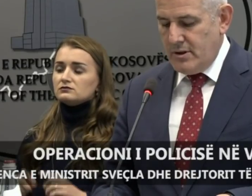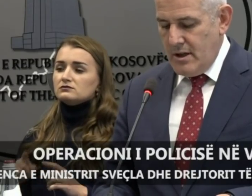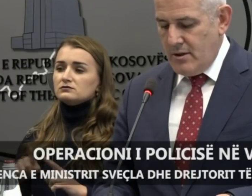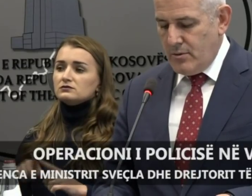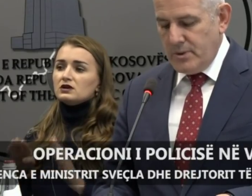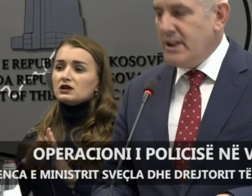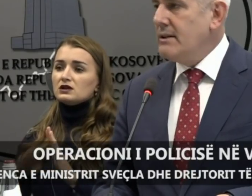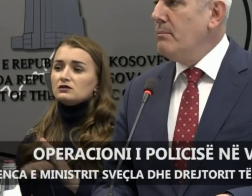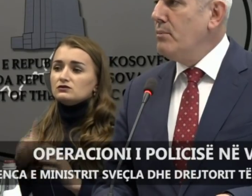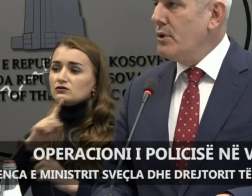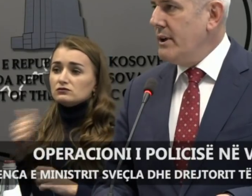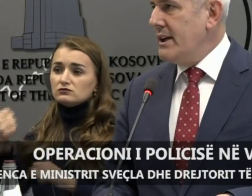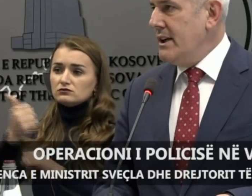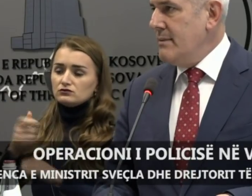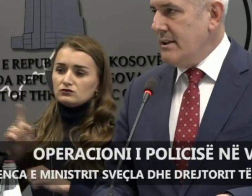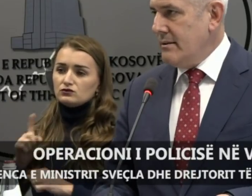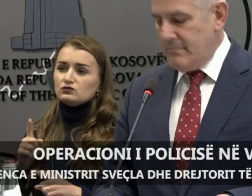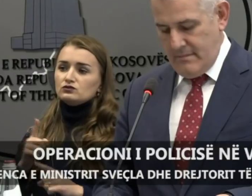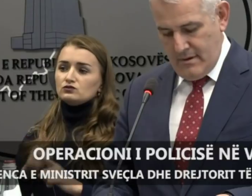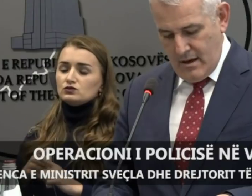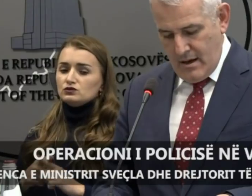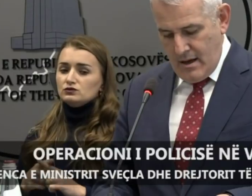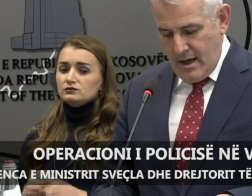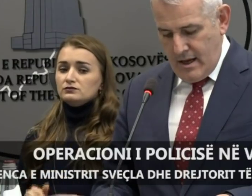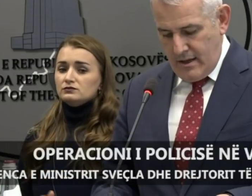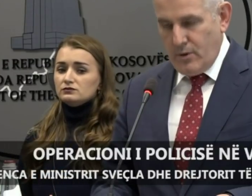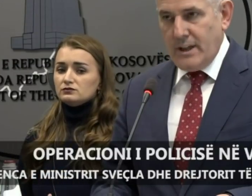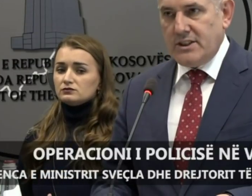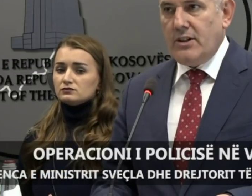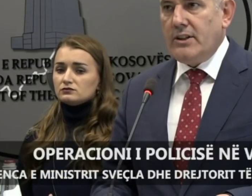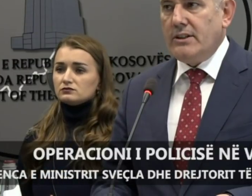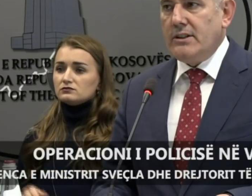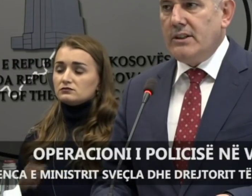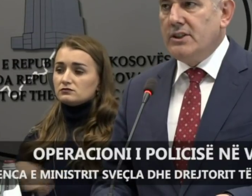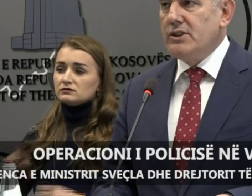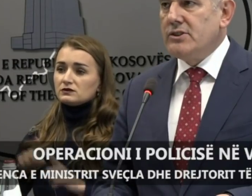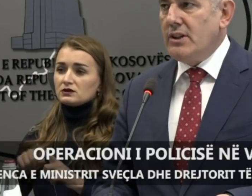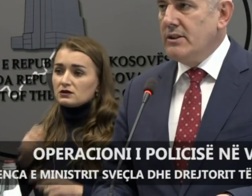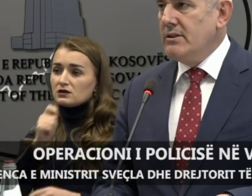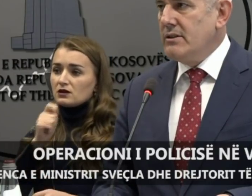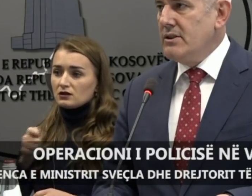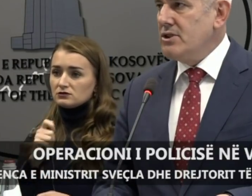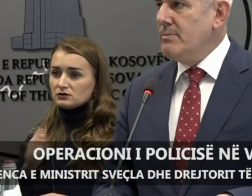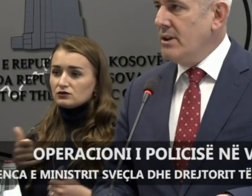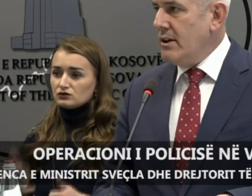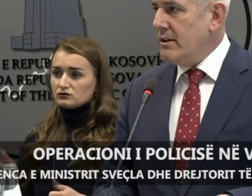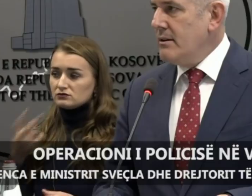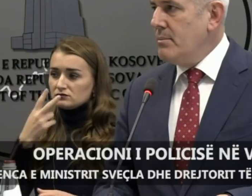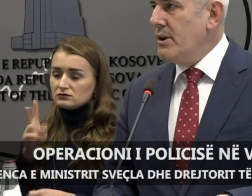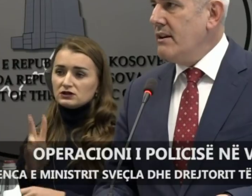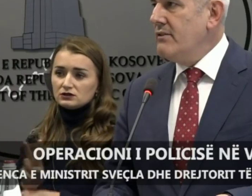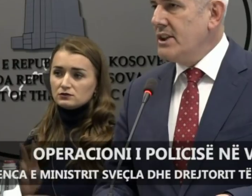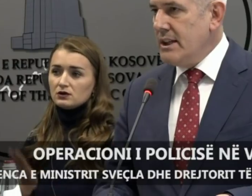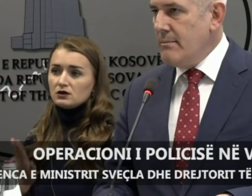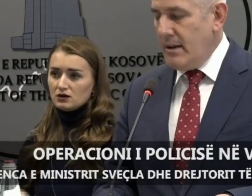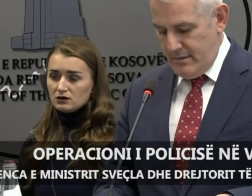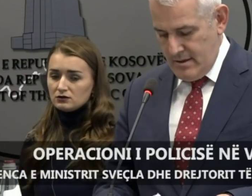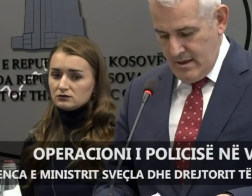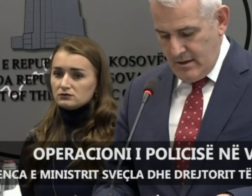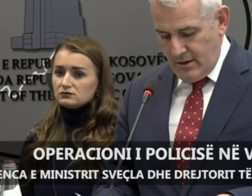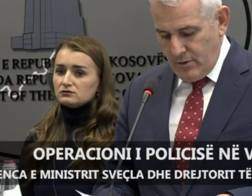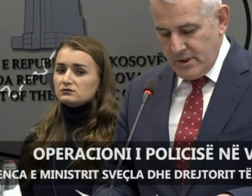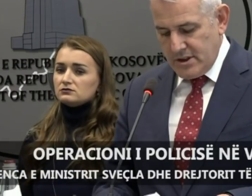askush nuk mund të jetë mburoje krimit. Edhe ju gazetarët ishit sot dëshmitar, por edhe